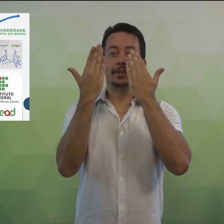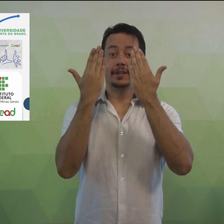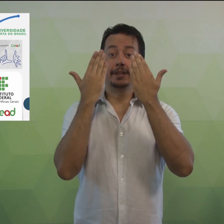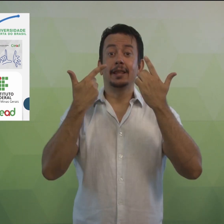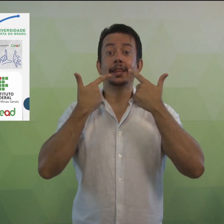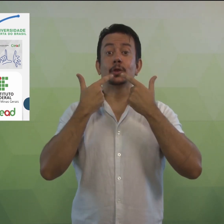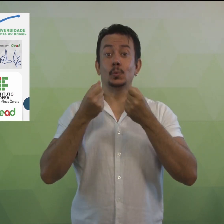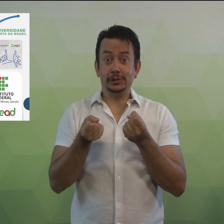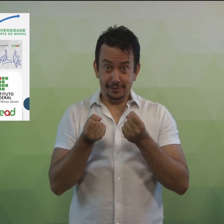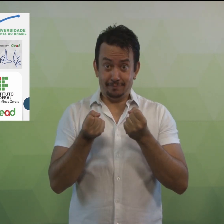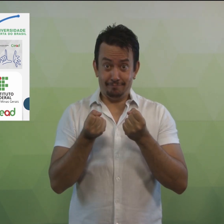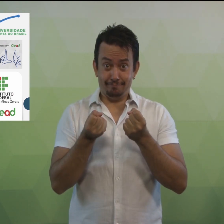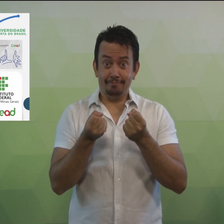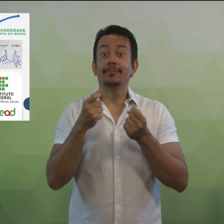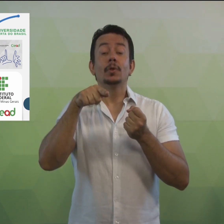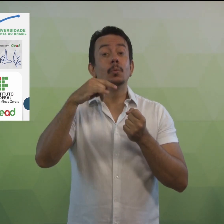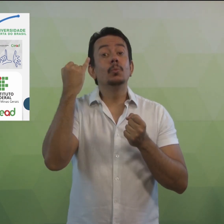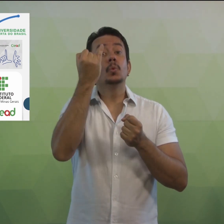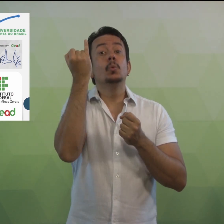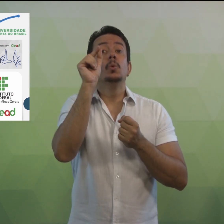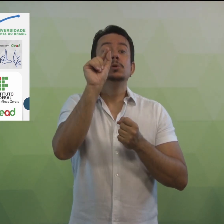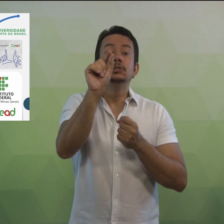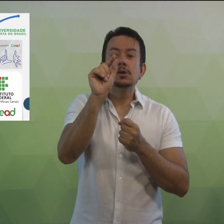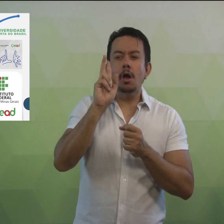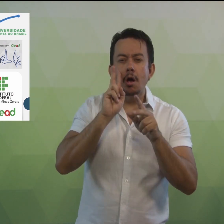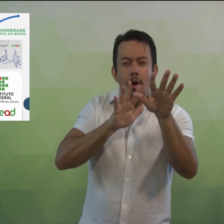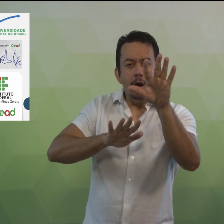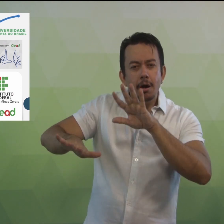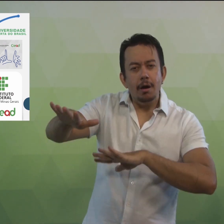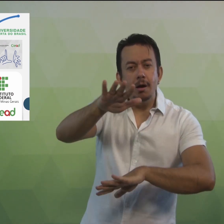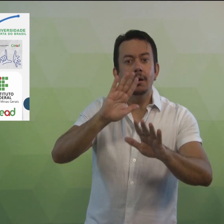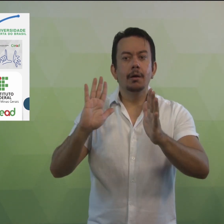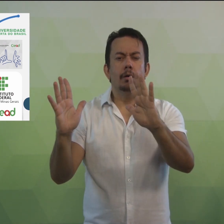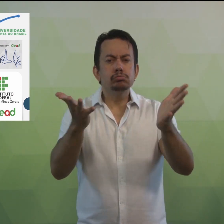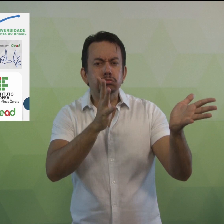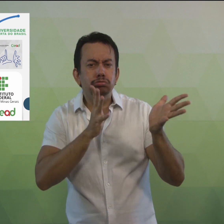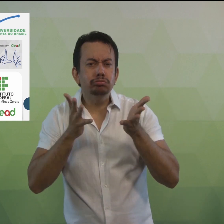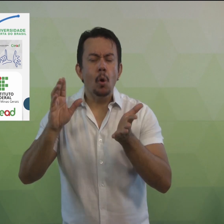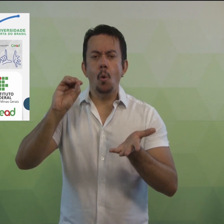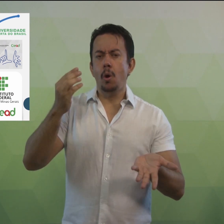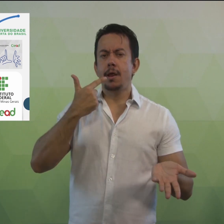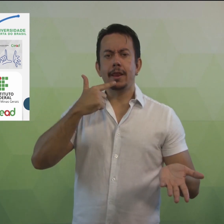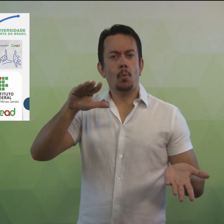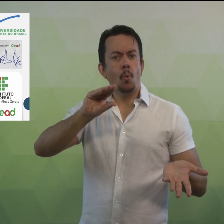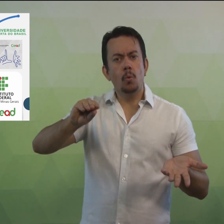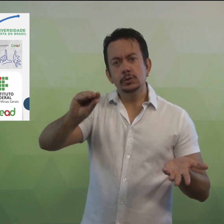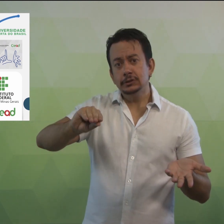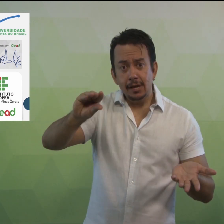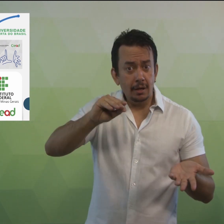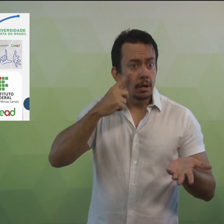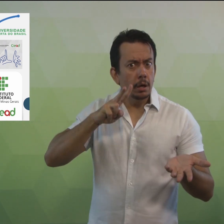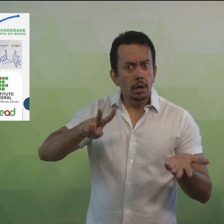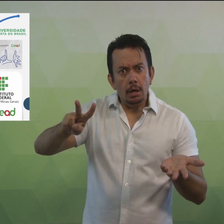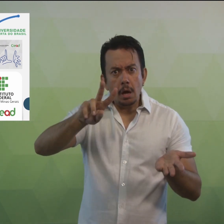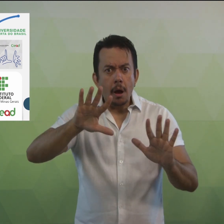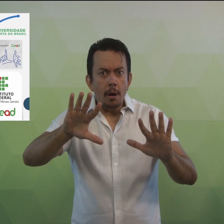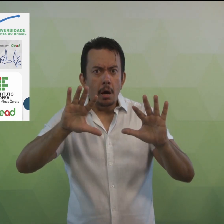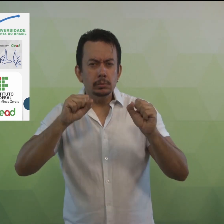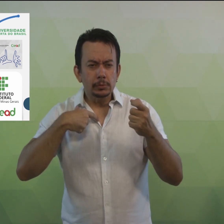tá? E este é o sinal da psicologia linguística. Então, tanto na Libras quanto